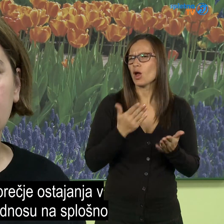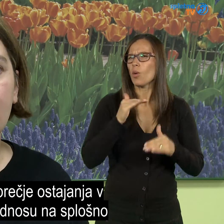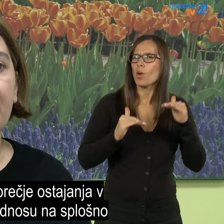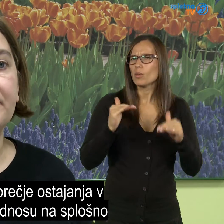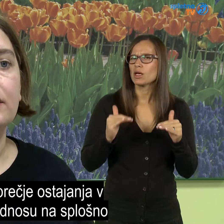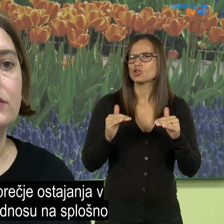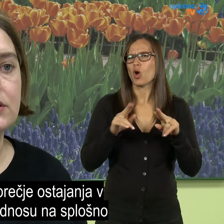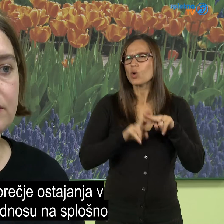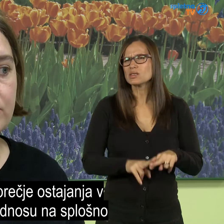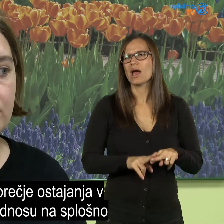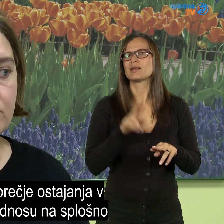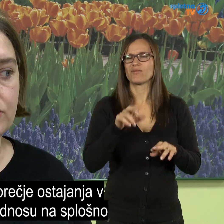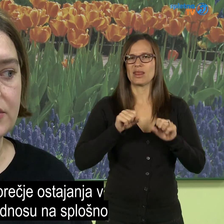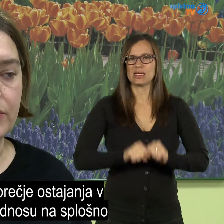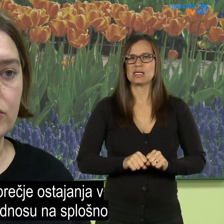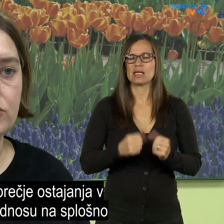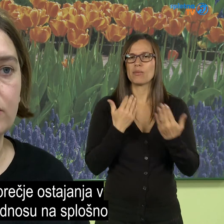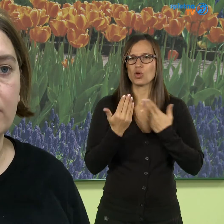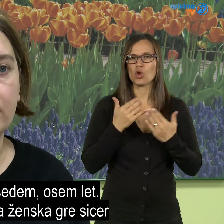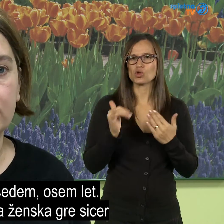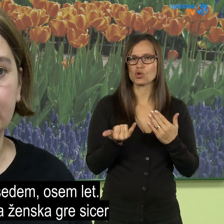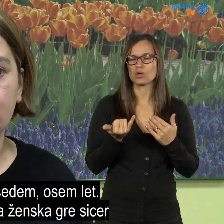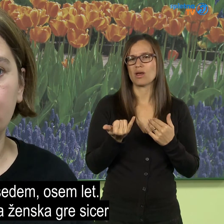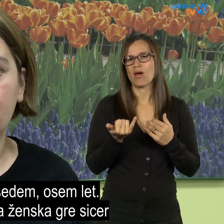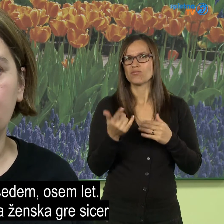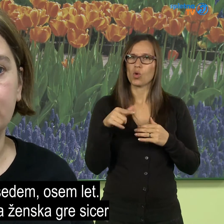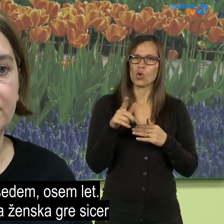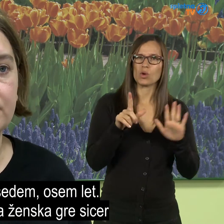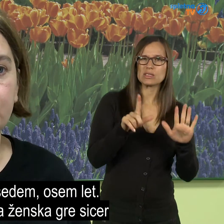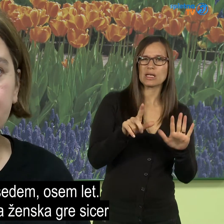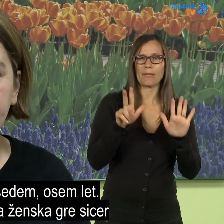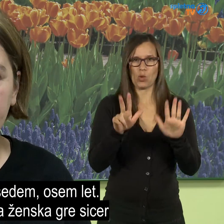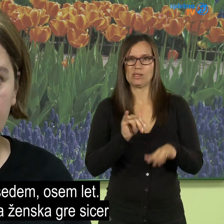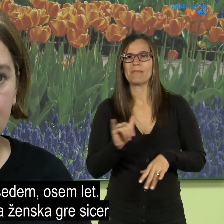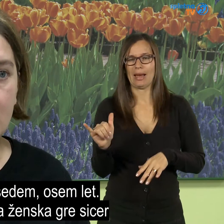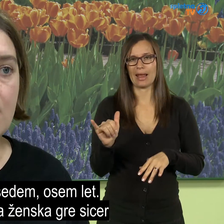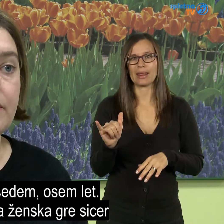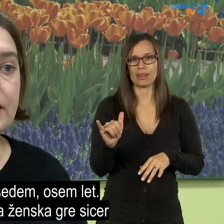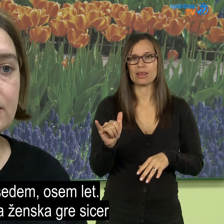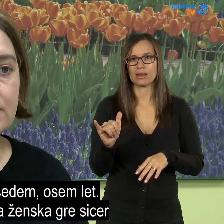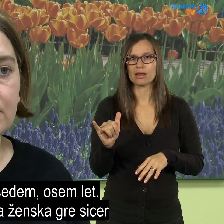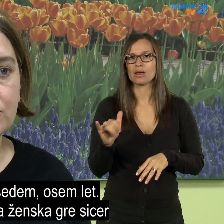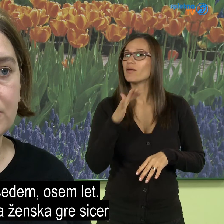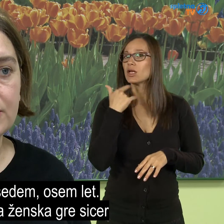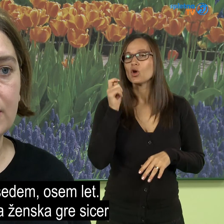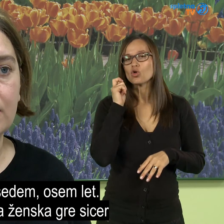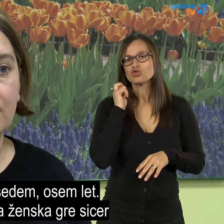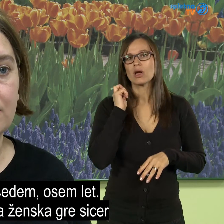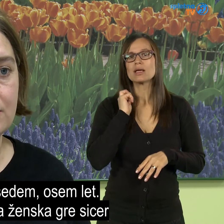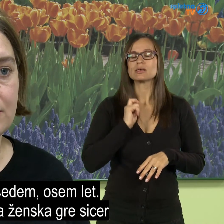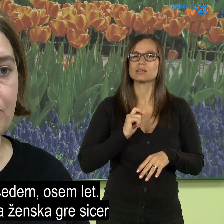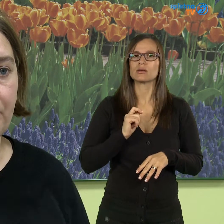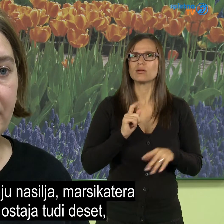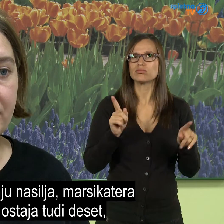povprečje ostajanja v nasilnem odnosu na splošno je tam okrog 7-8 let. Marsikatera ženska